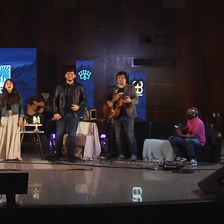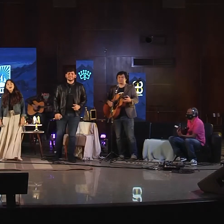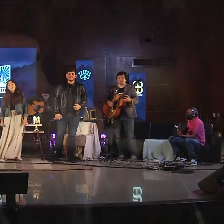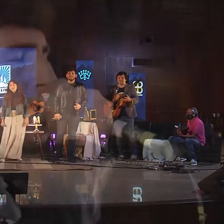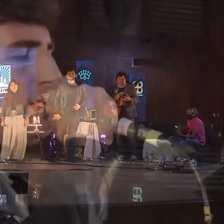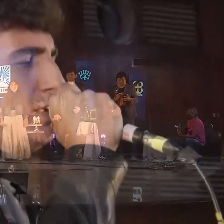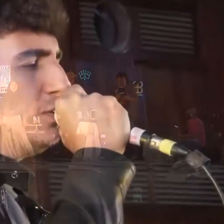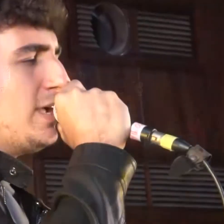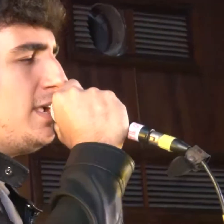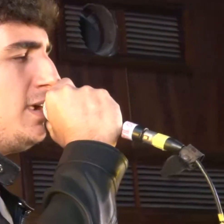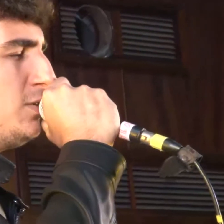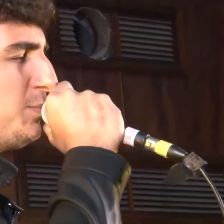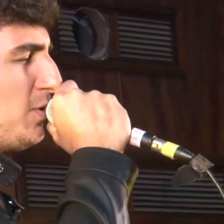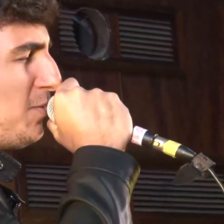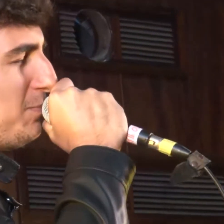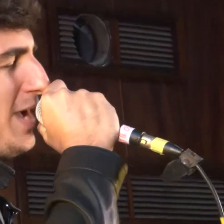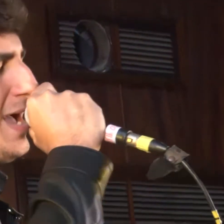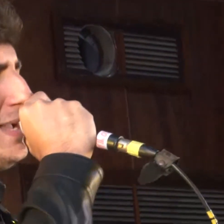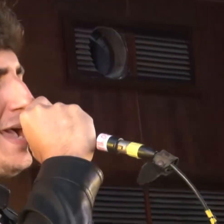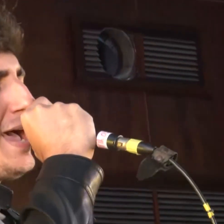anunciar e o reino